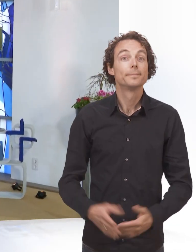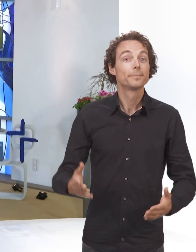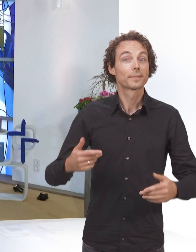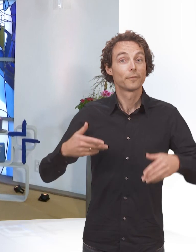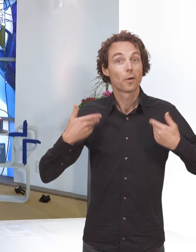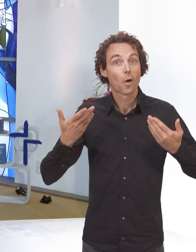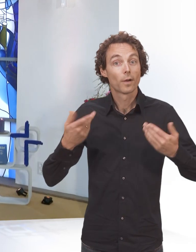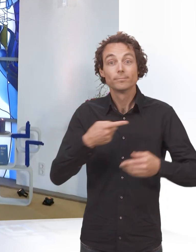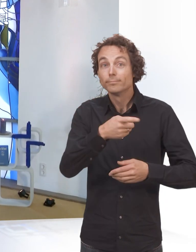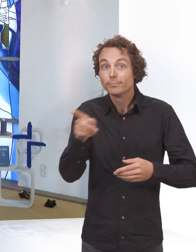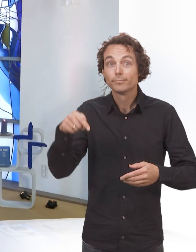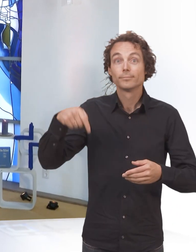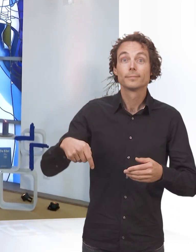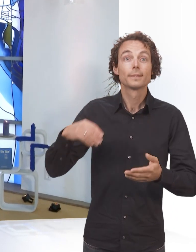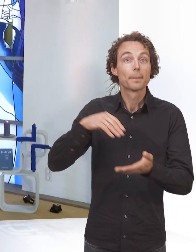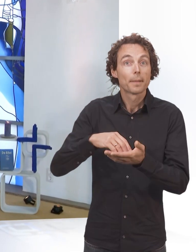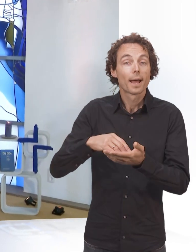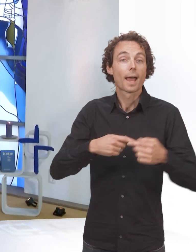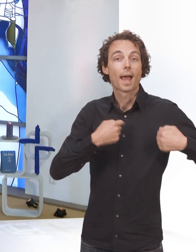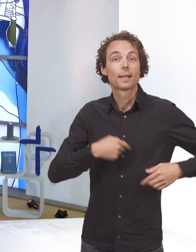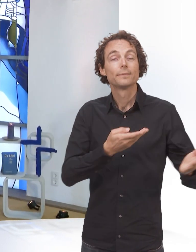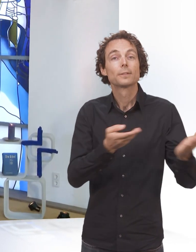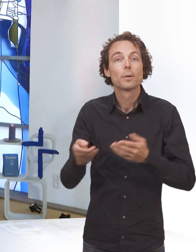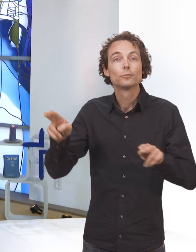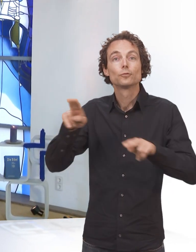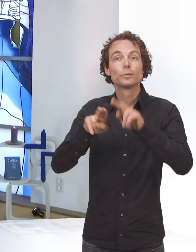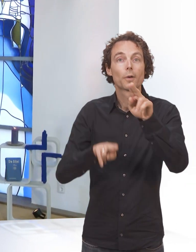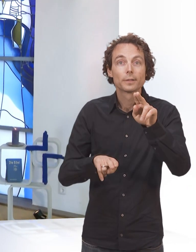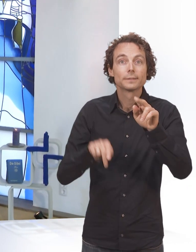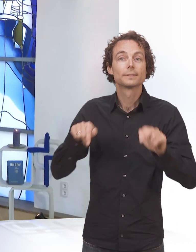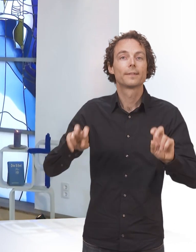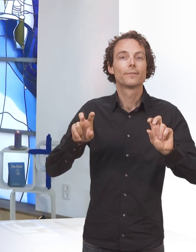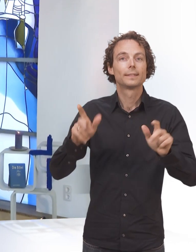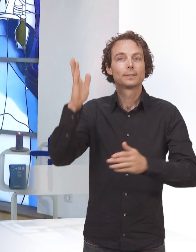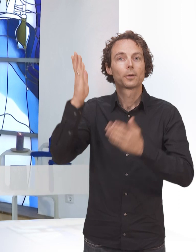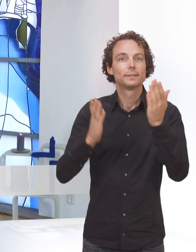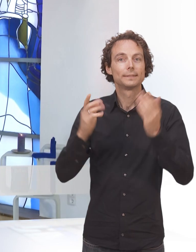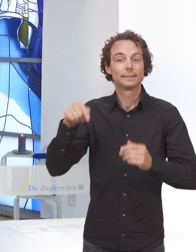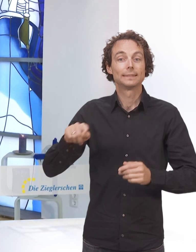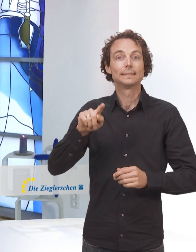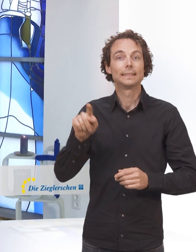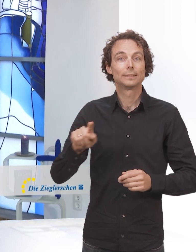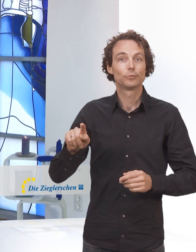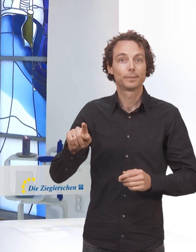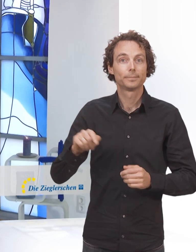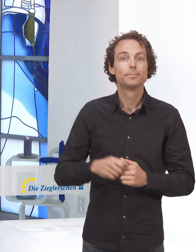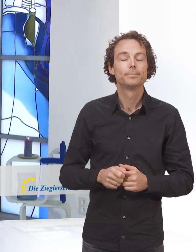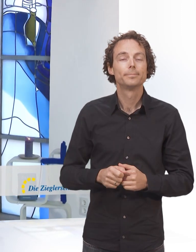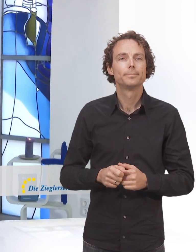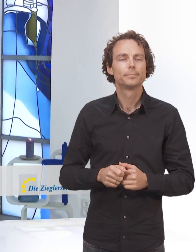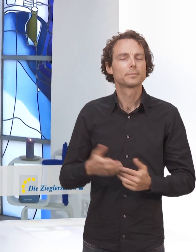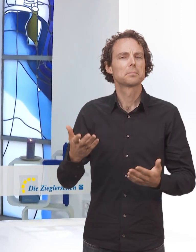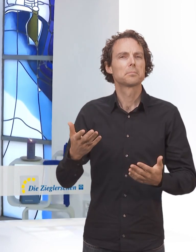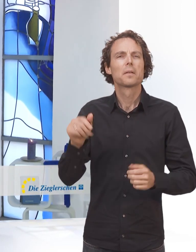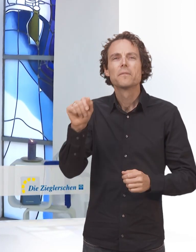Ich freue mich, dass Sie bei uns sind. Herzlich willkommen zur Stunde des Höchsten, dem Fernsehgottesdienst der Ziegloschen.